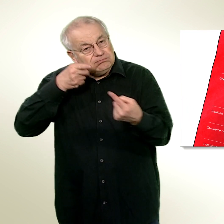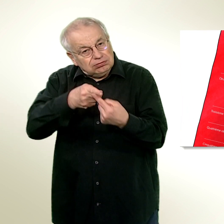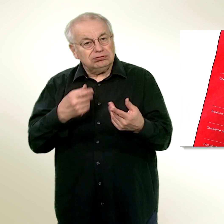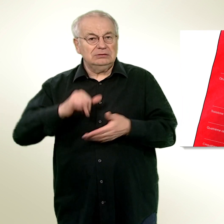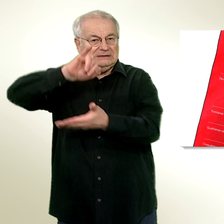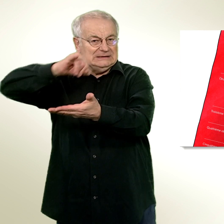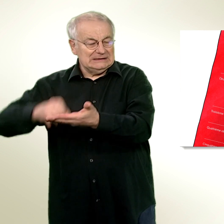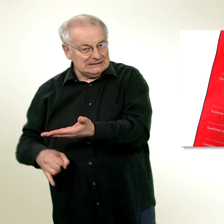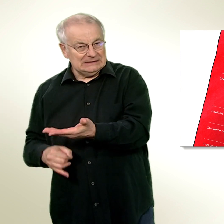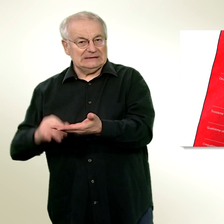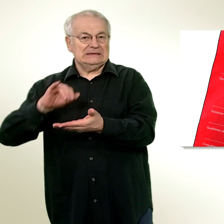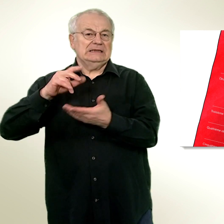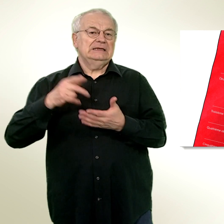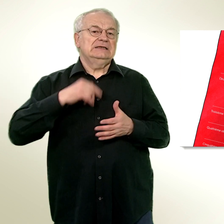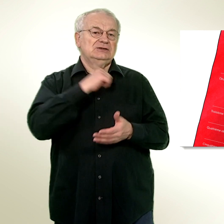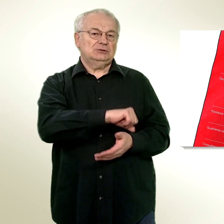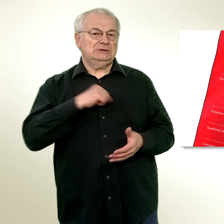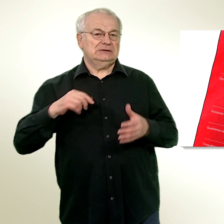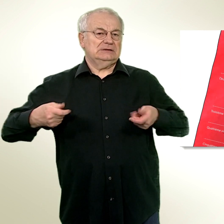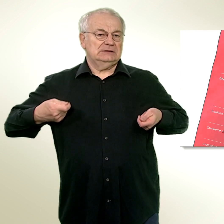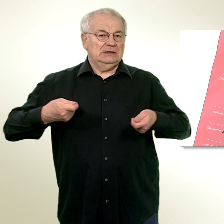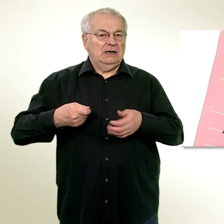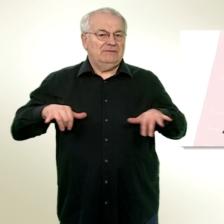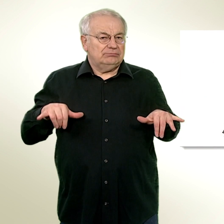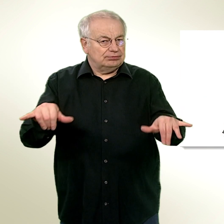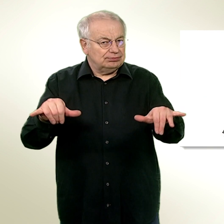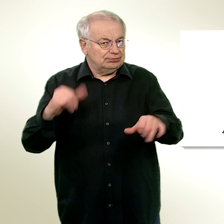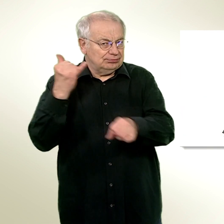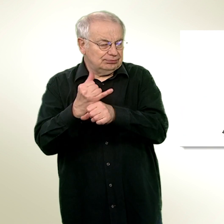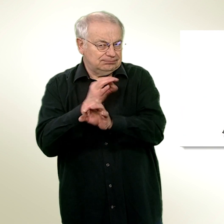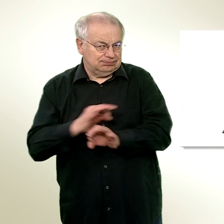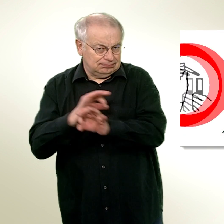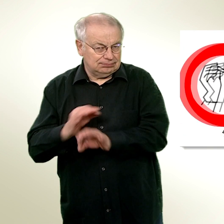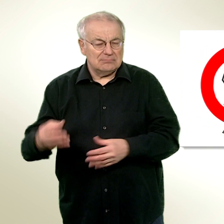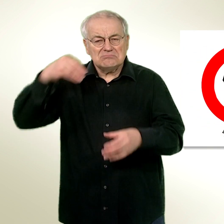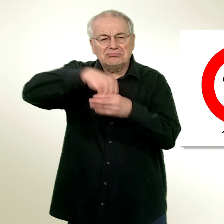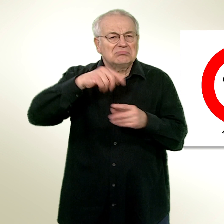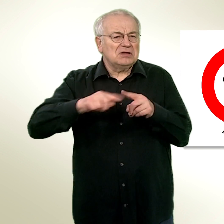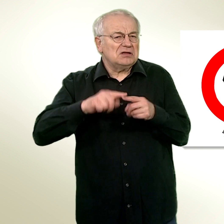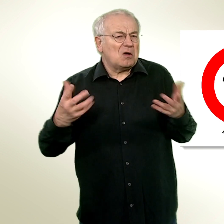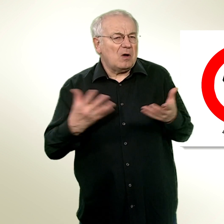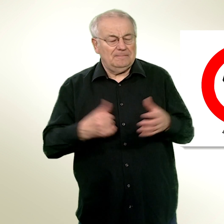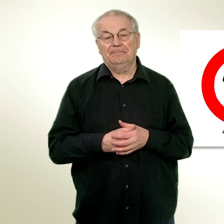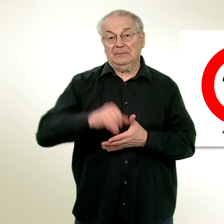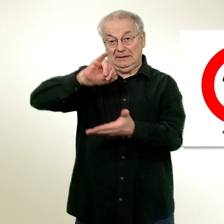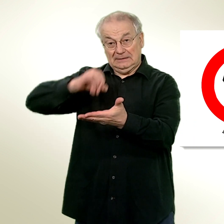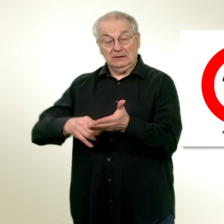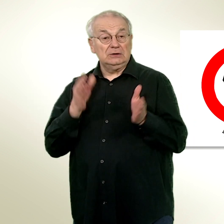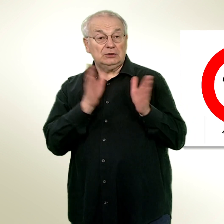l'initiative pour une Suisse sans pesticides de synthèse. De quoi s'agit-il en détail? L'initiative demande l'interdiction